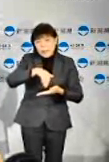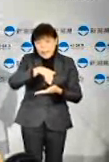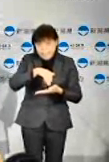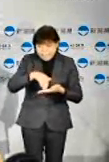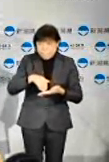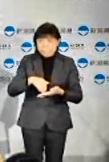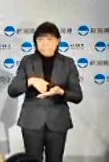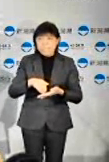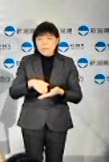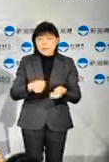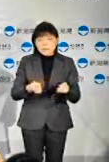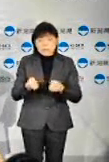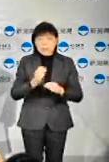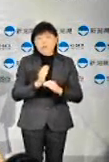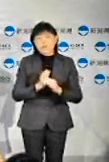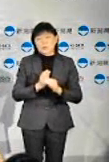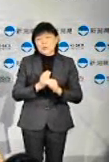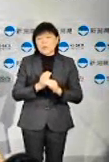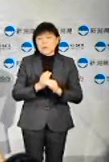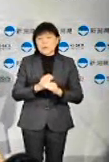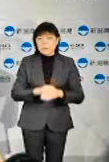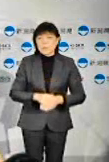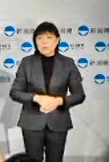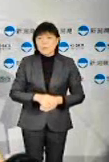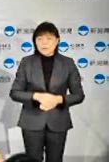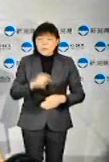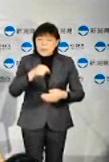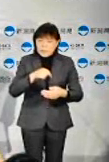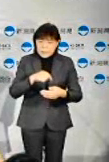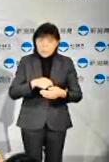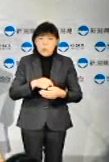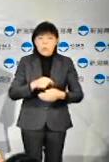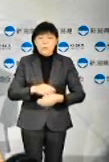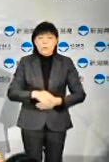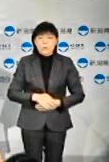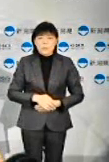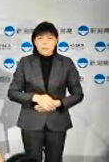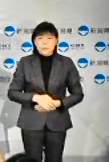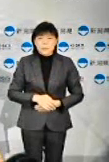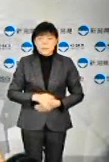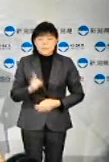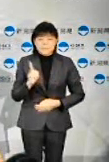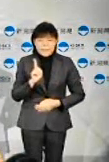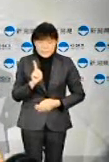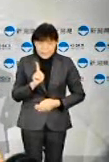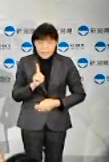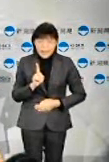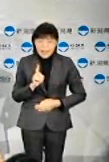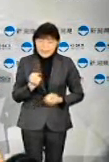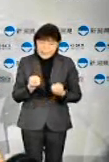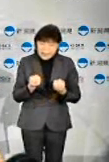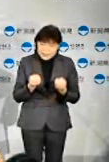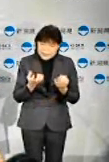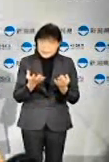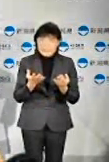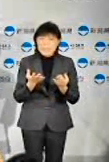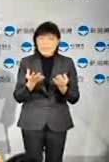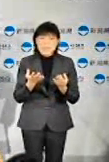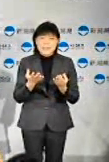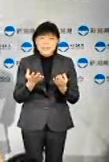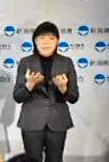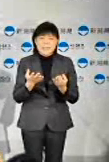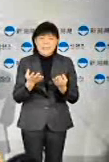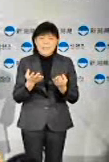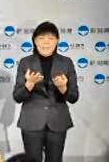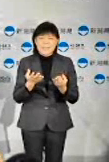ろんな議論してますが、また来年度予算の中でもあの何かこう新しいこう、